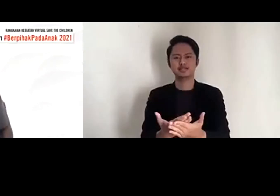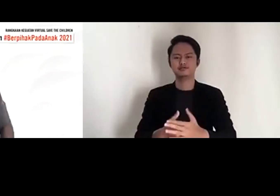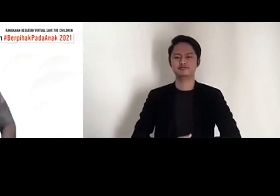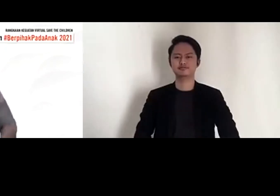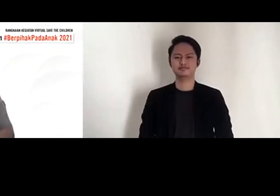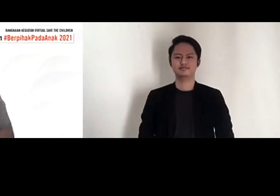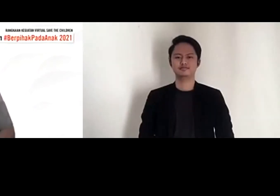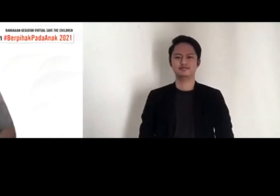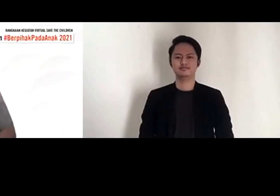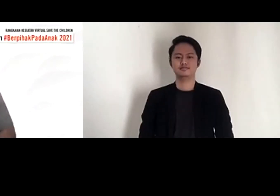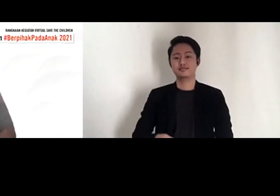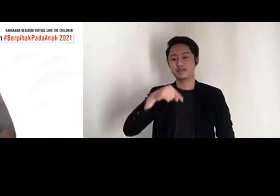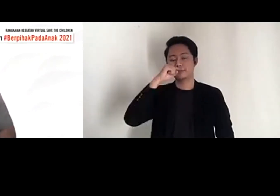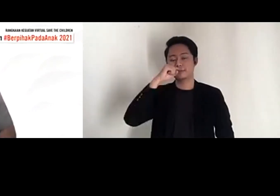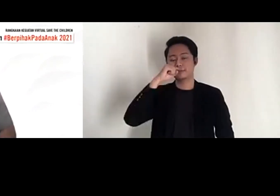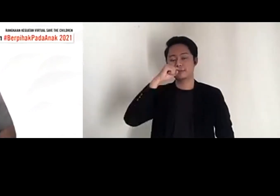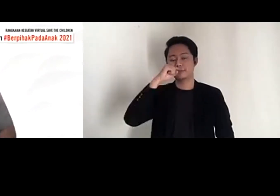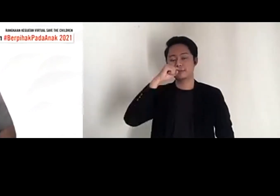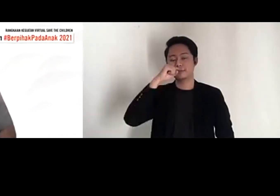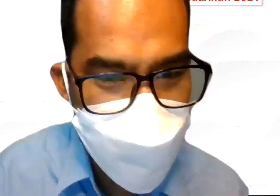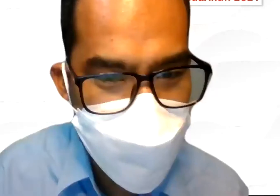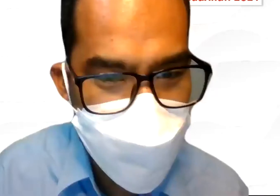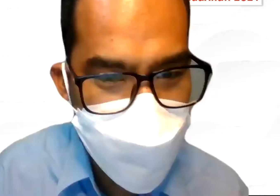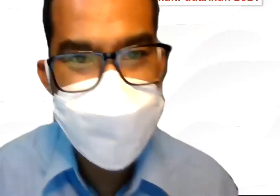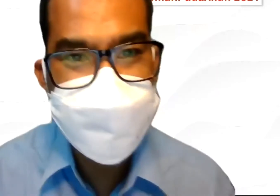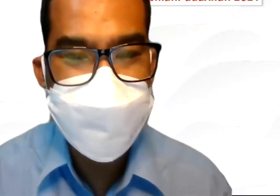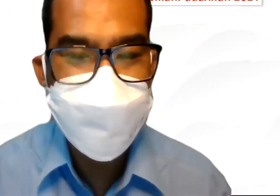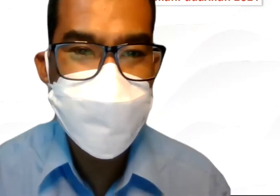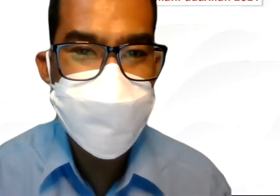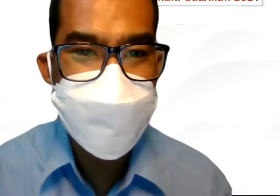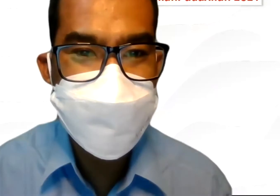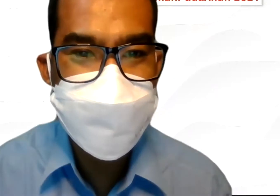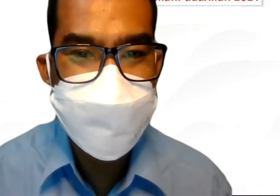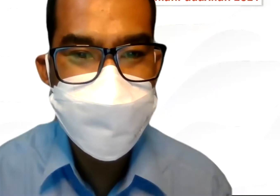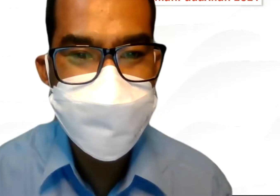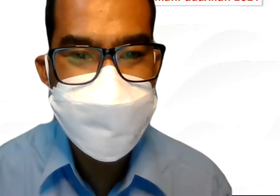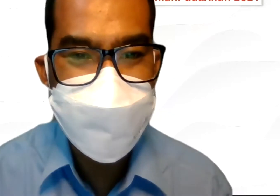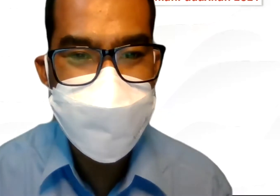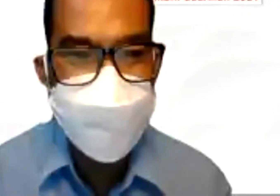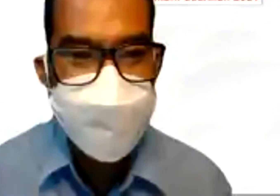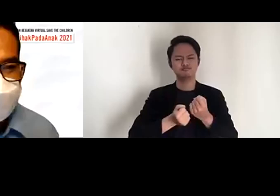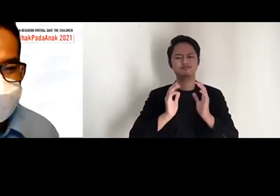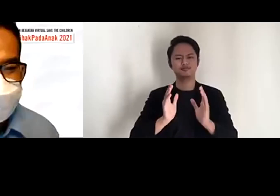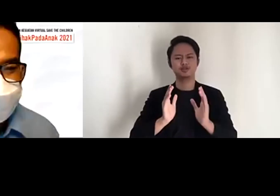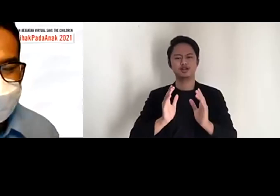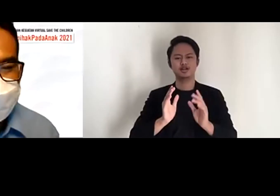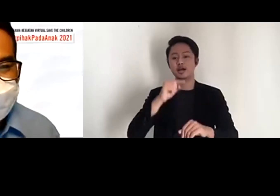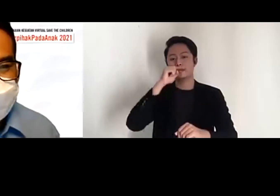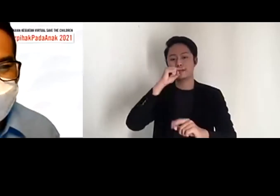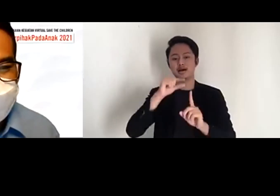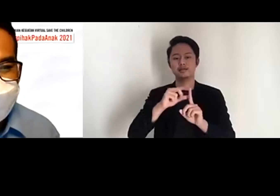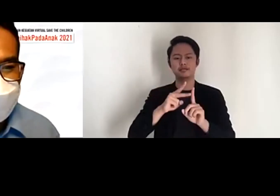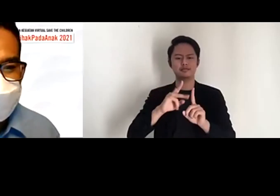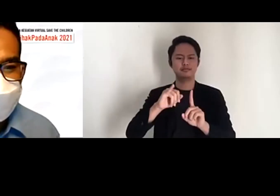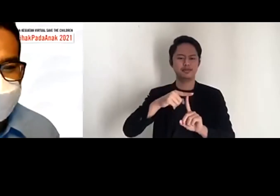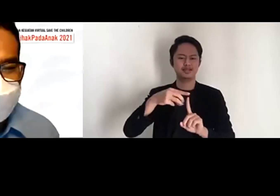Baik, terima kasih Pak Peter. Tadi sudah dipaparkan dengan upaya-upaya inisiasinya. Tapi mungkin Pak Peter bisa sharing juga sedikit ya.